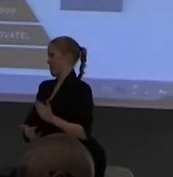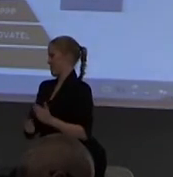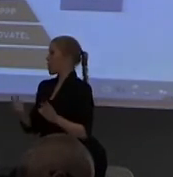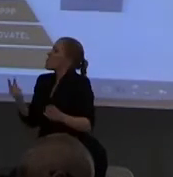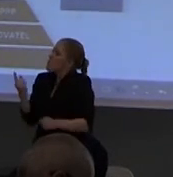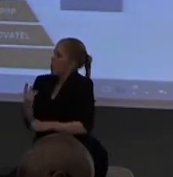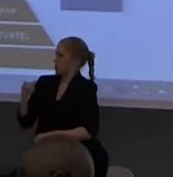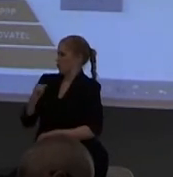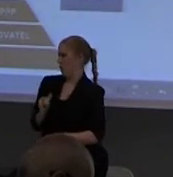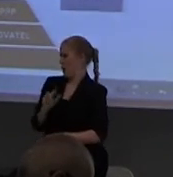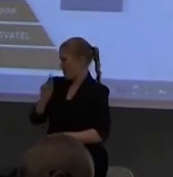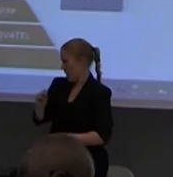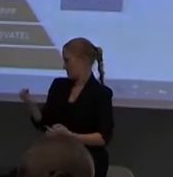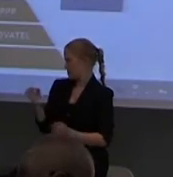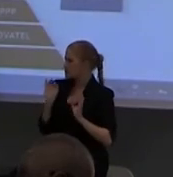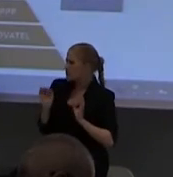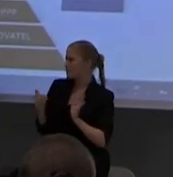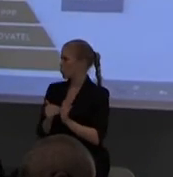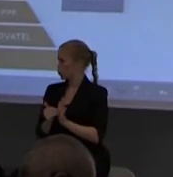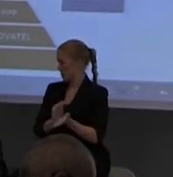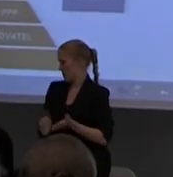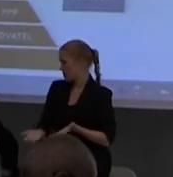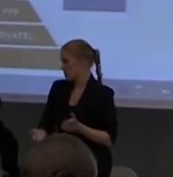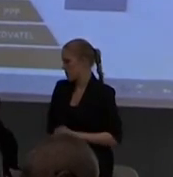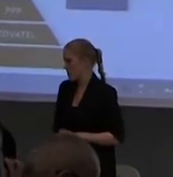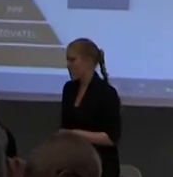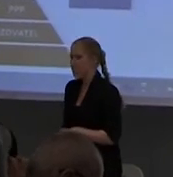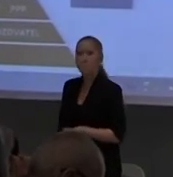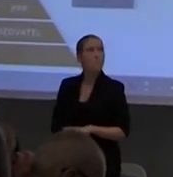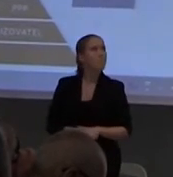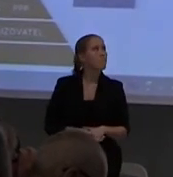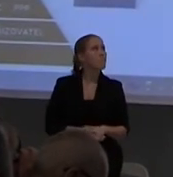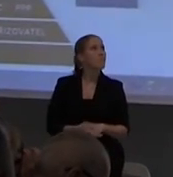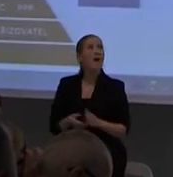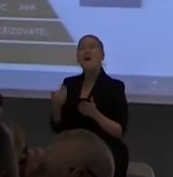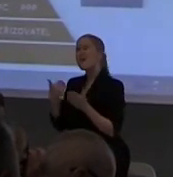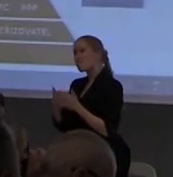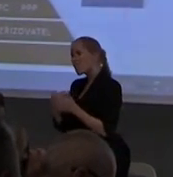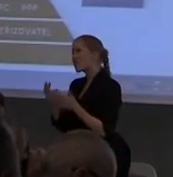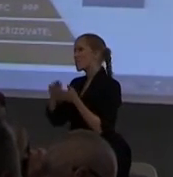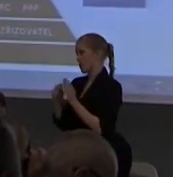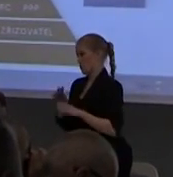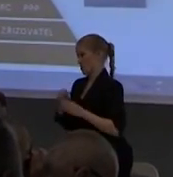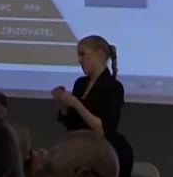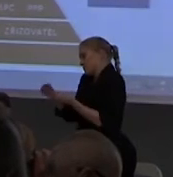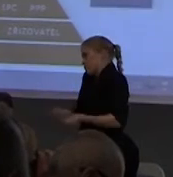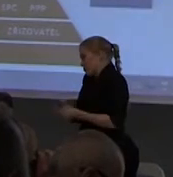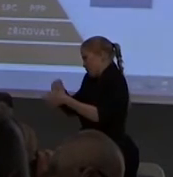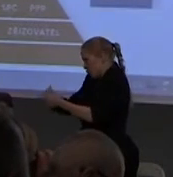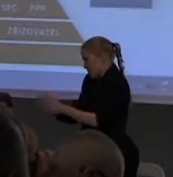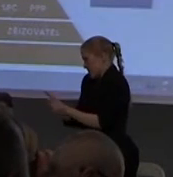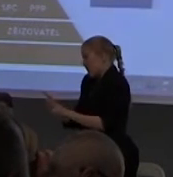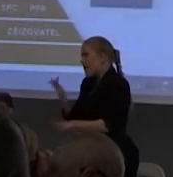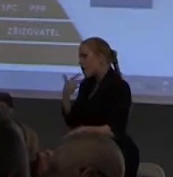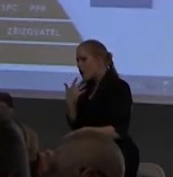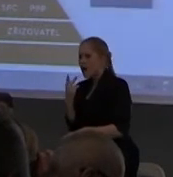Je součástí metodiky k dílčí části katalogu podpůrných opatření pro žáky s potřebou podpory ve vzdělávání z